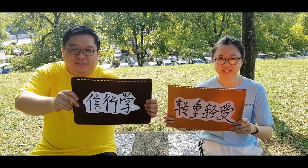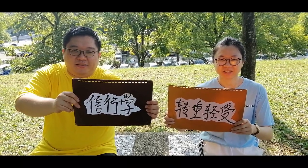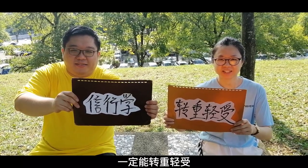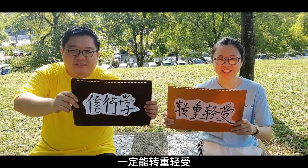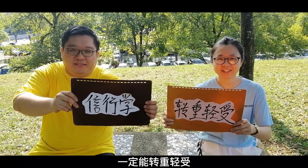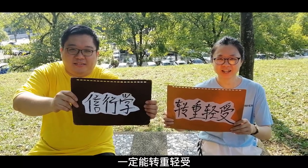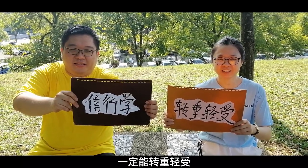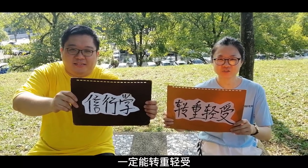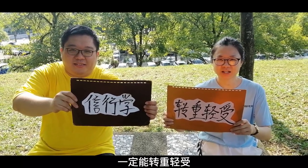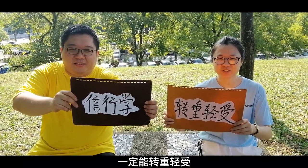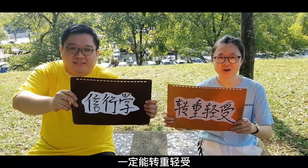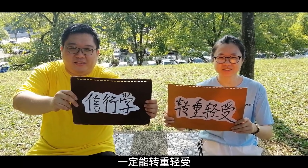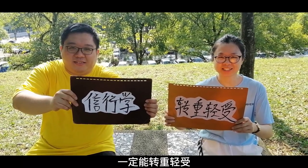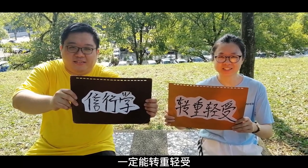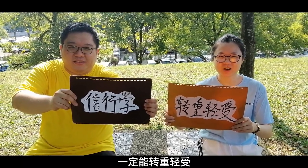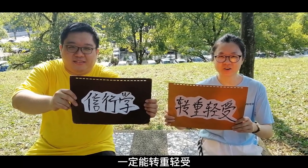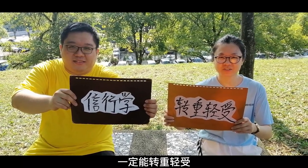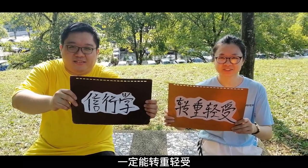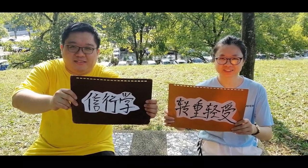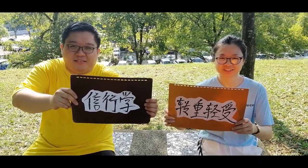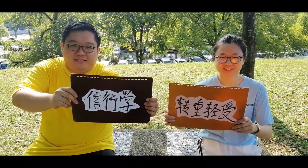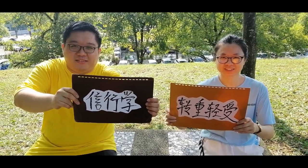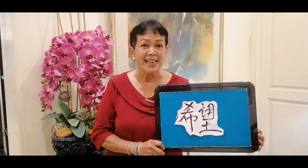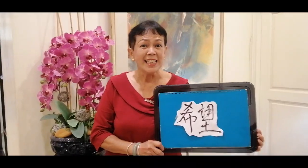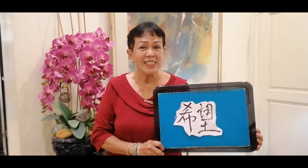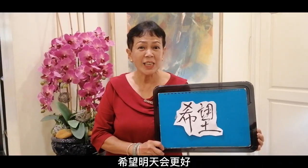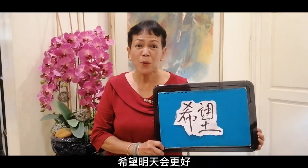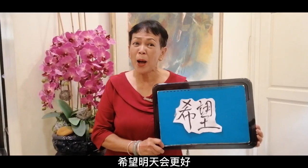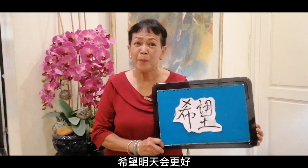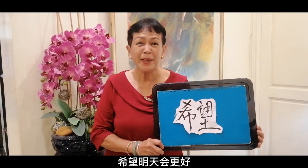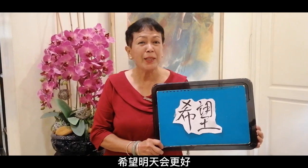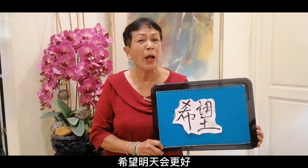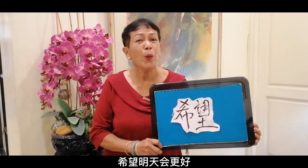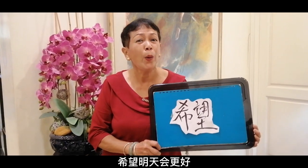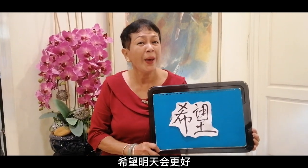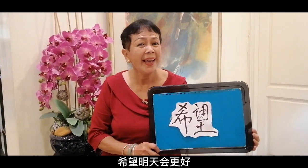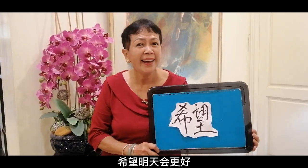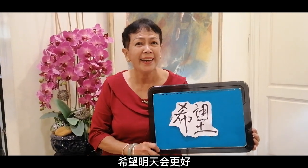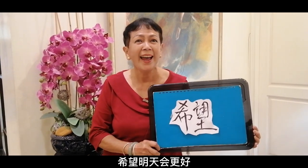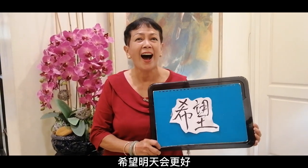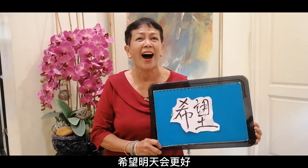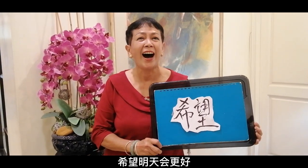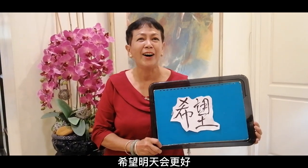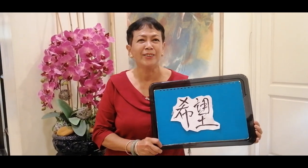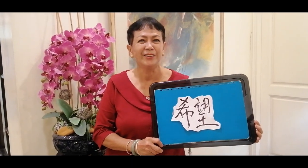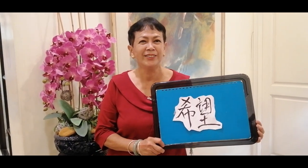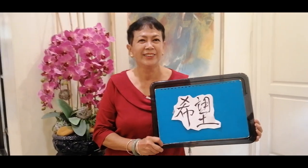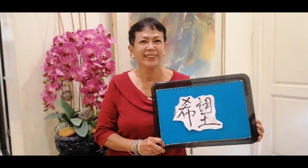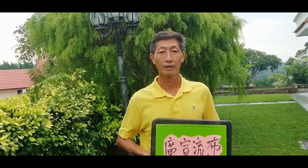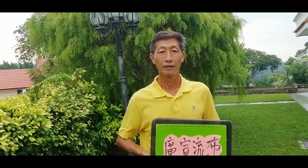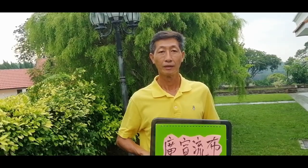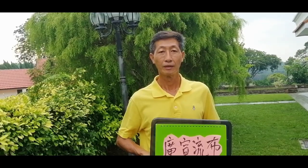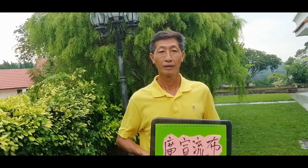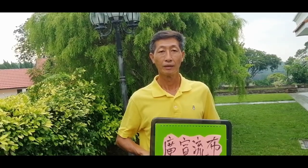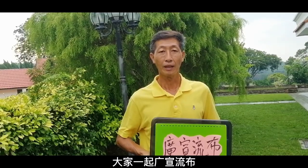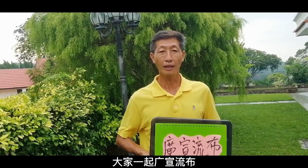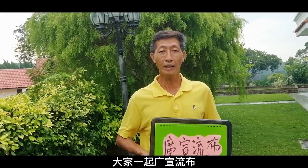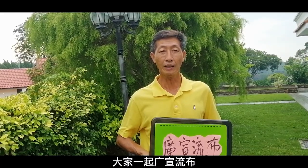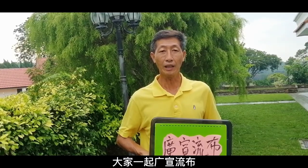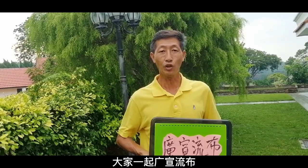一定能掌控情绪， 希望明天会更好。 大家一齐讲